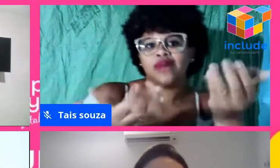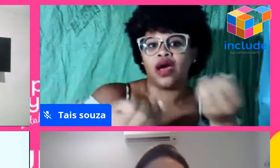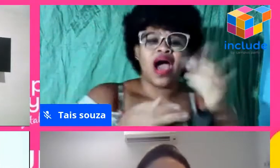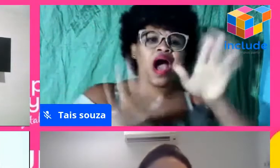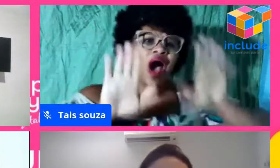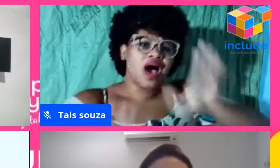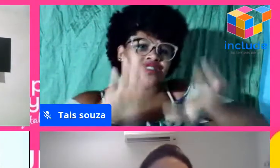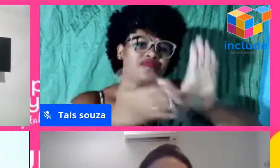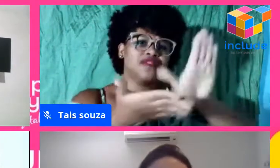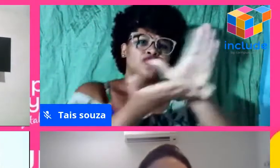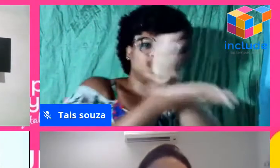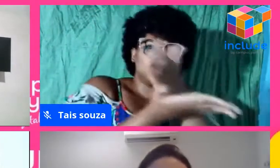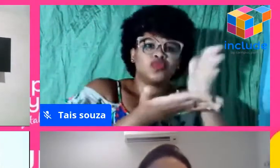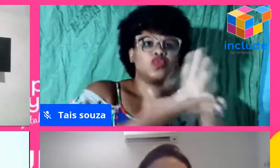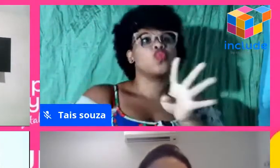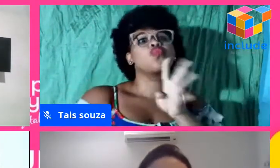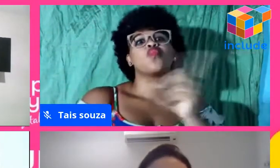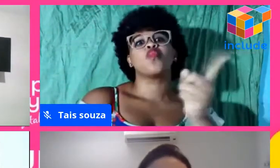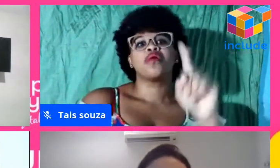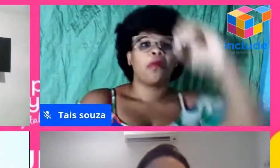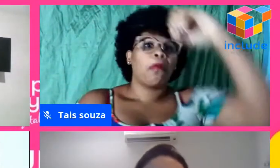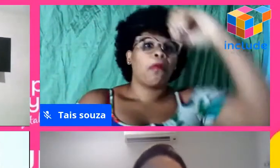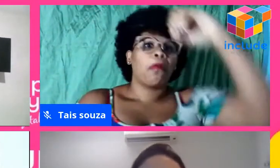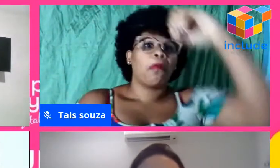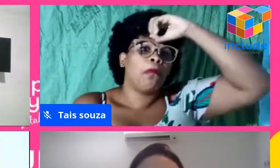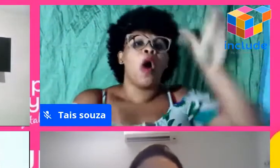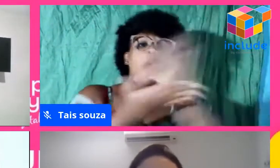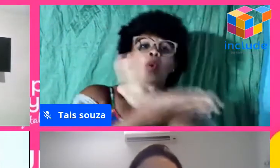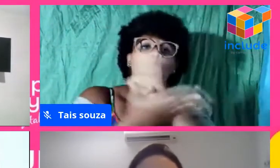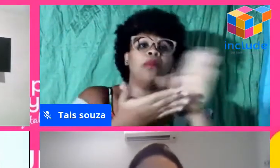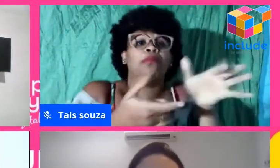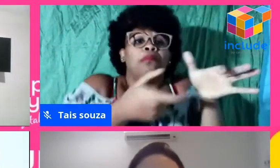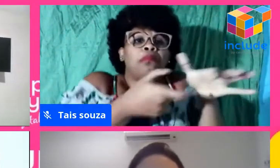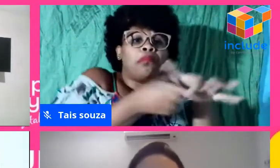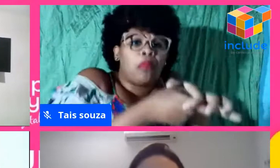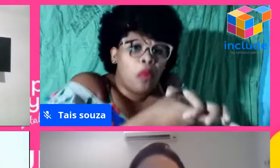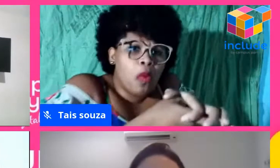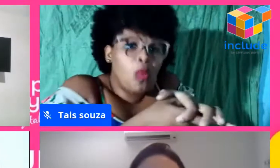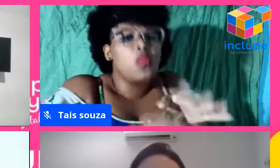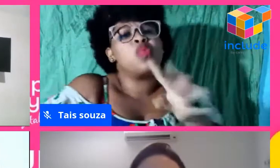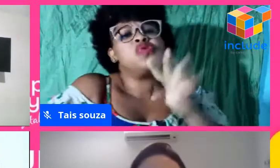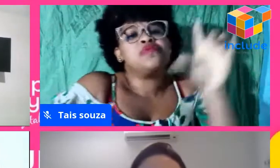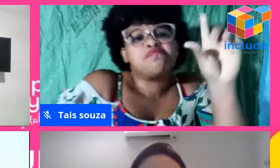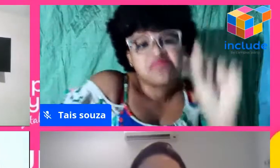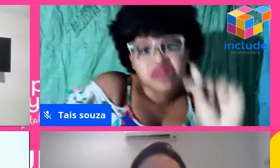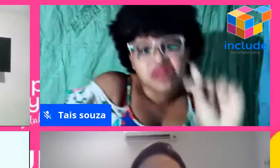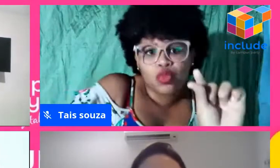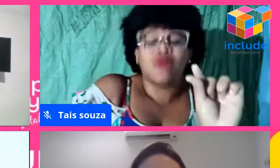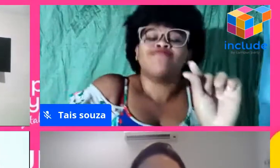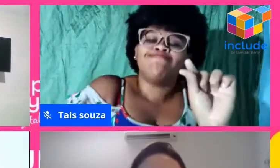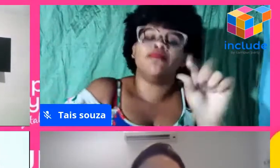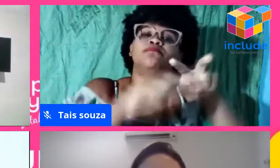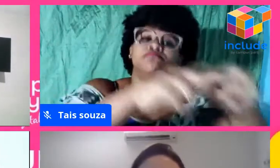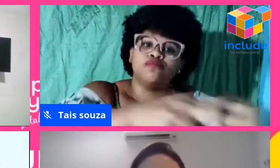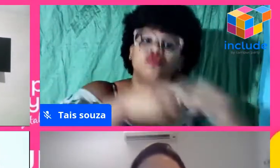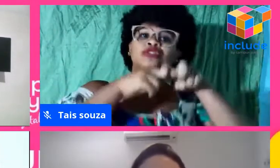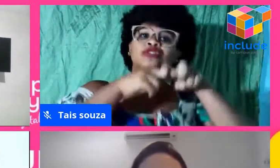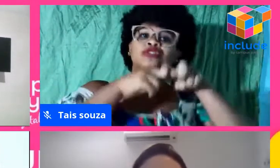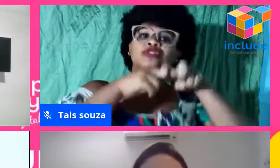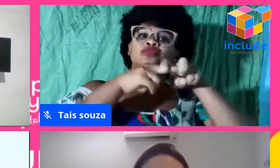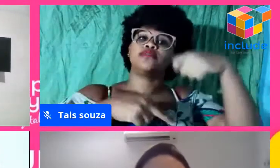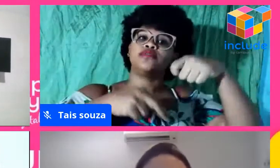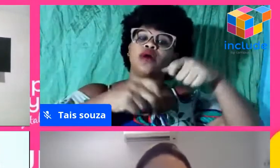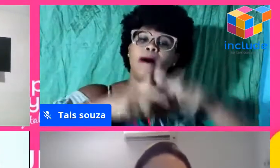participar. E assim eles conhecer, se interessarem. Às vezes, alguns surdos não têm esse conhecimento, não